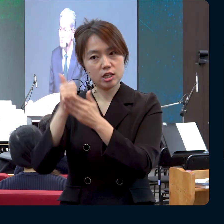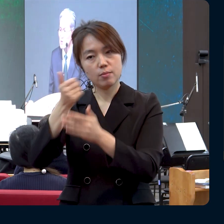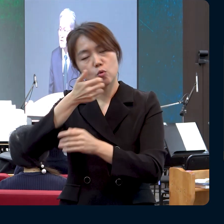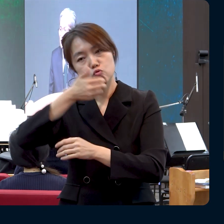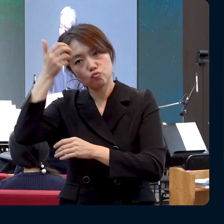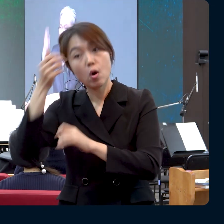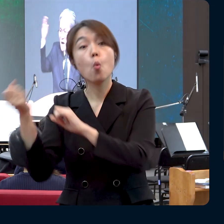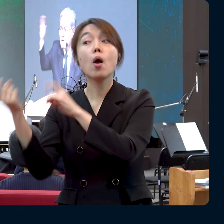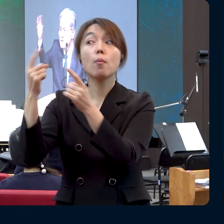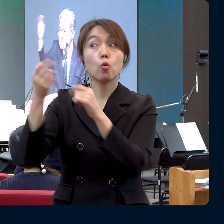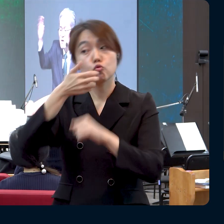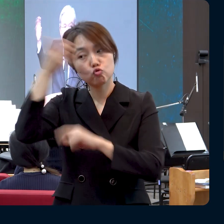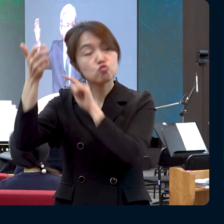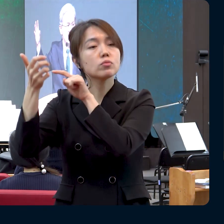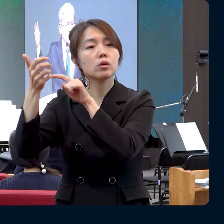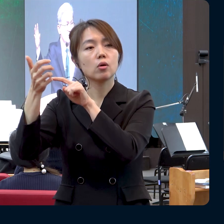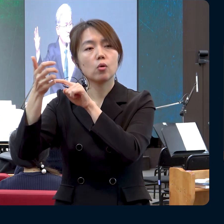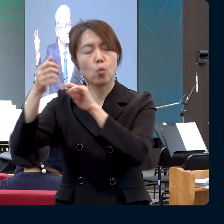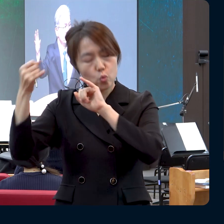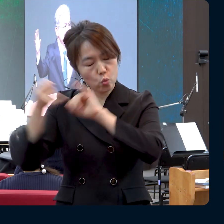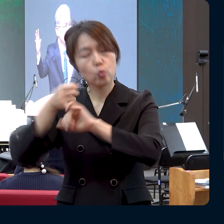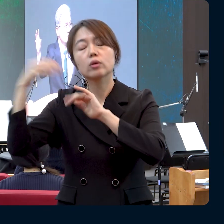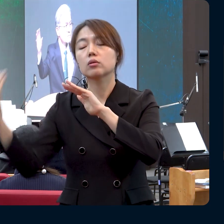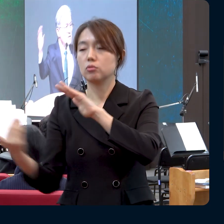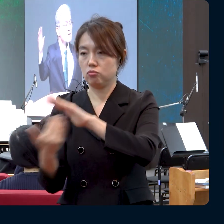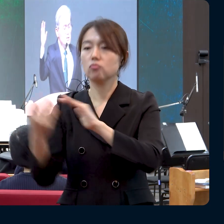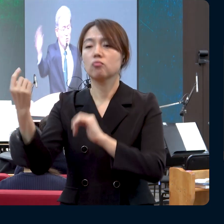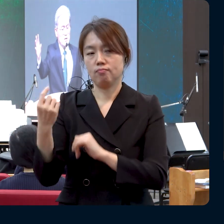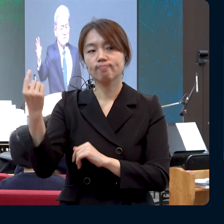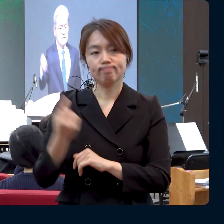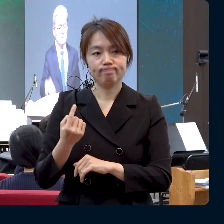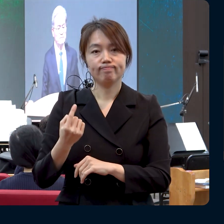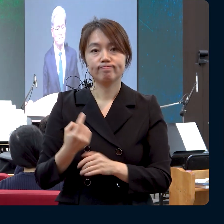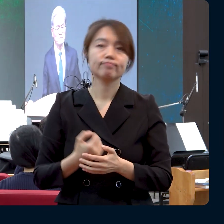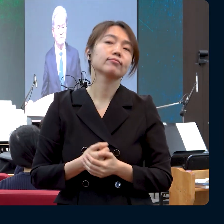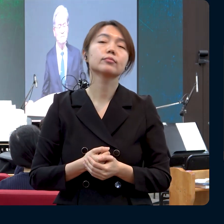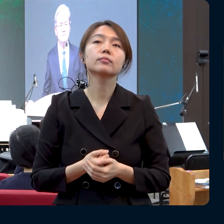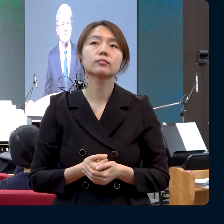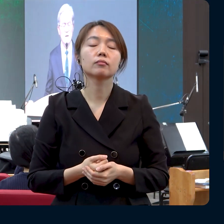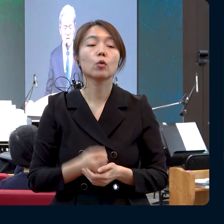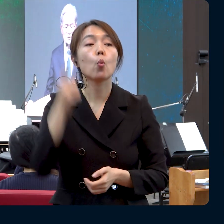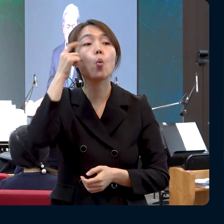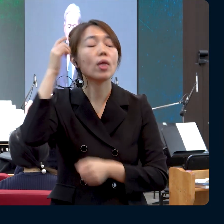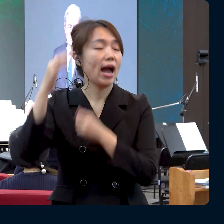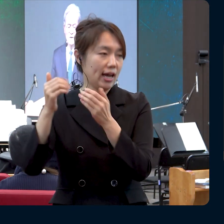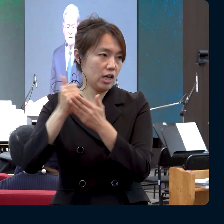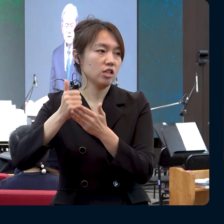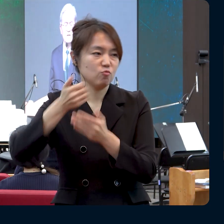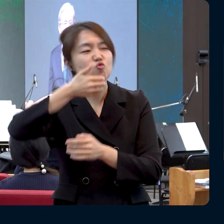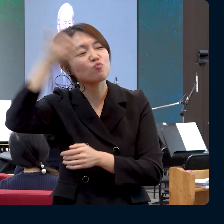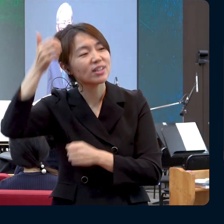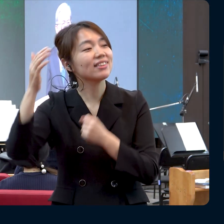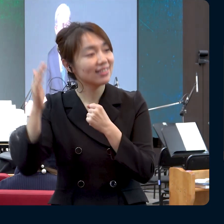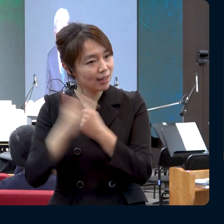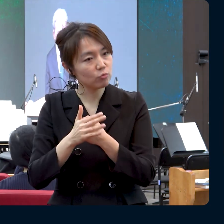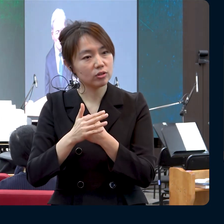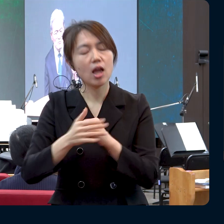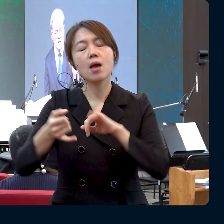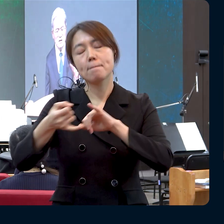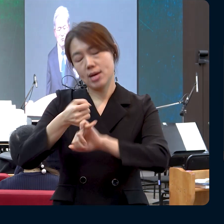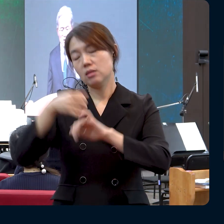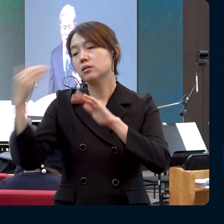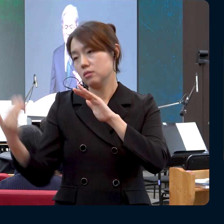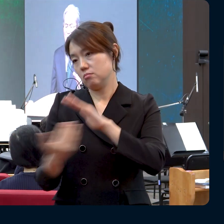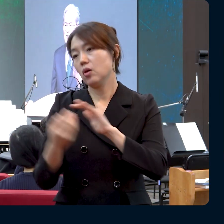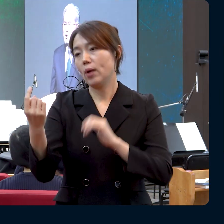반드시 이루어지는 거예요. 하나님의 계획이니까요. 반드시 이루어지는 거예요. 자, 그러므로 이 하나님의 회복의